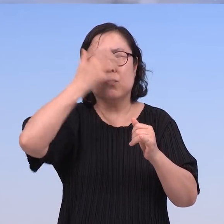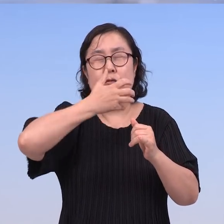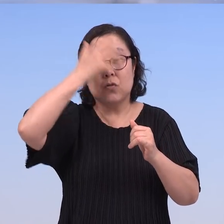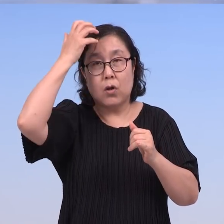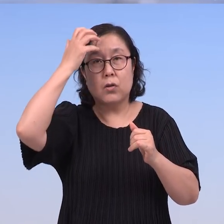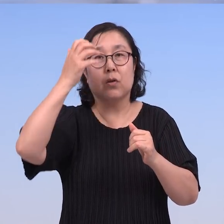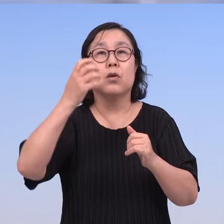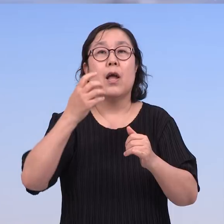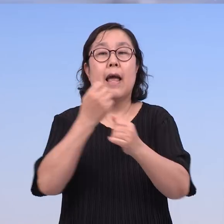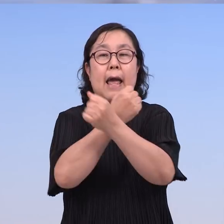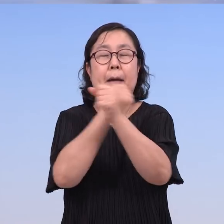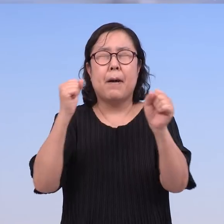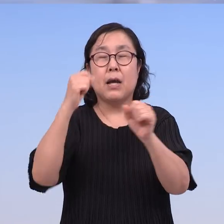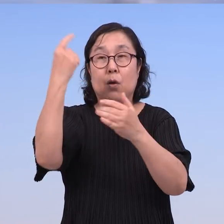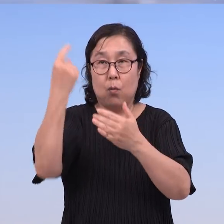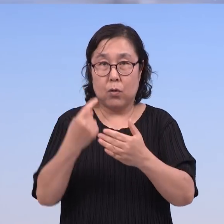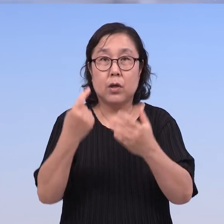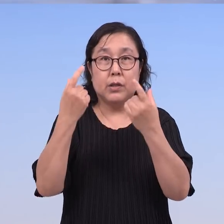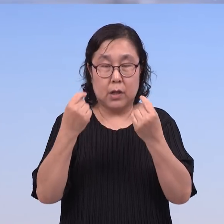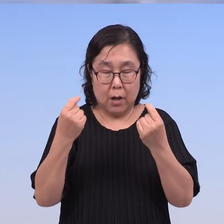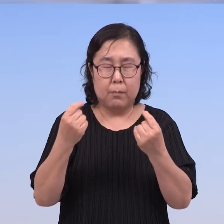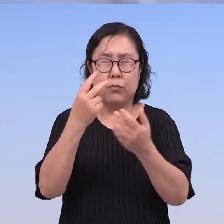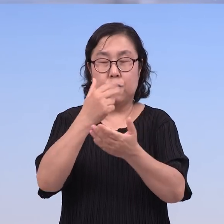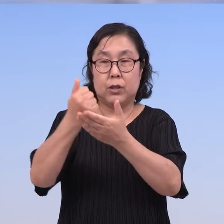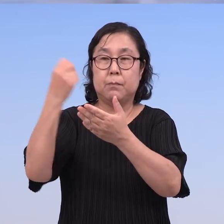마라나타, 주님 다시 오실 때